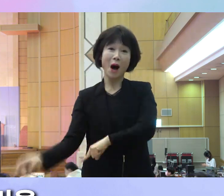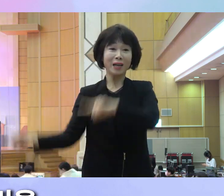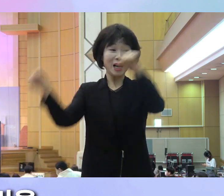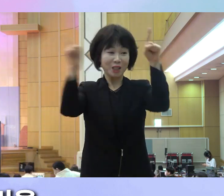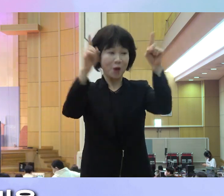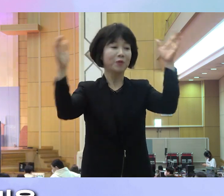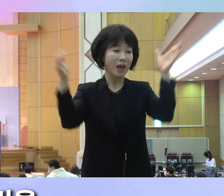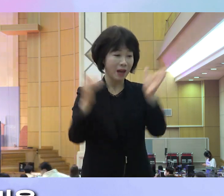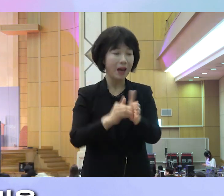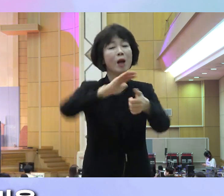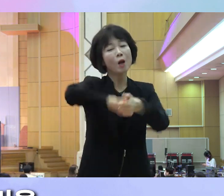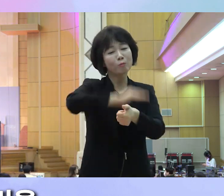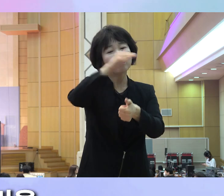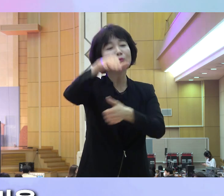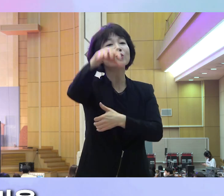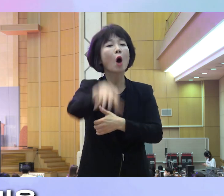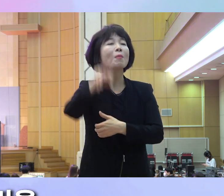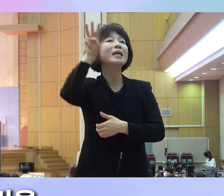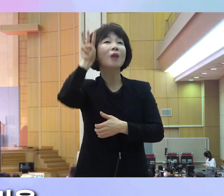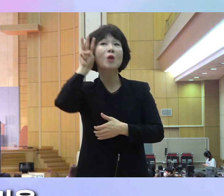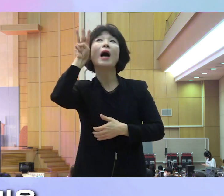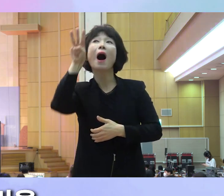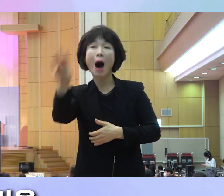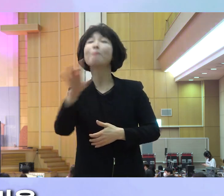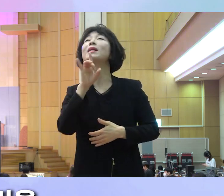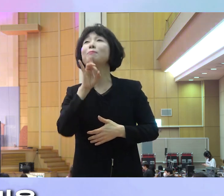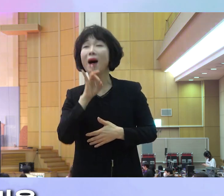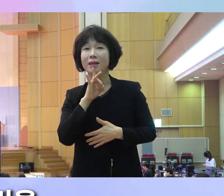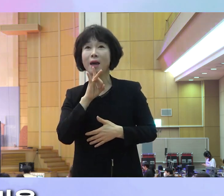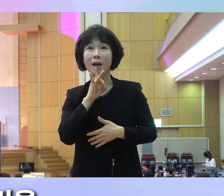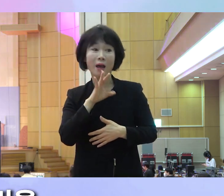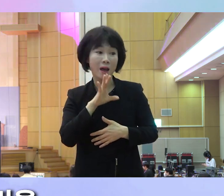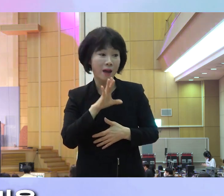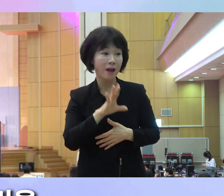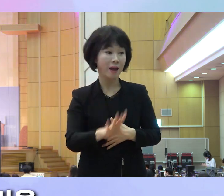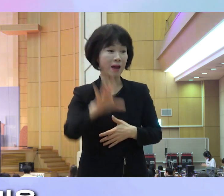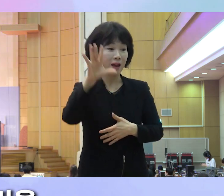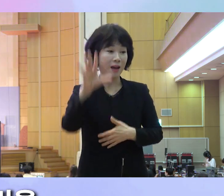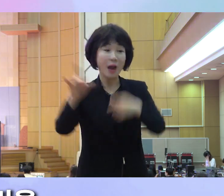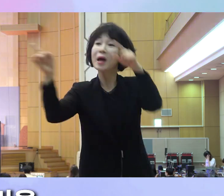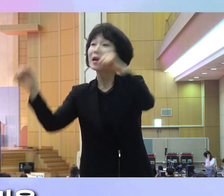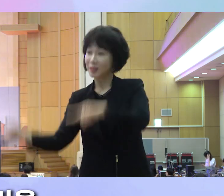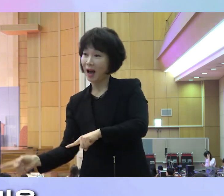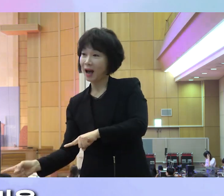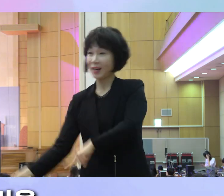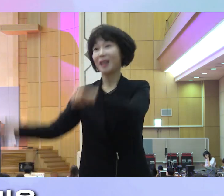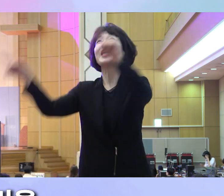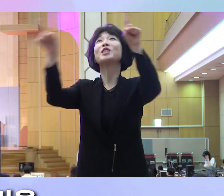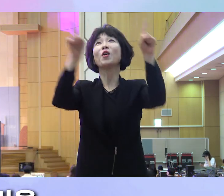부활하셨네, 부활하셨네, 무덤에서 3일 만에